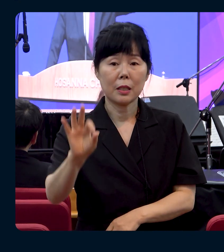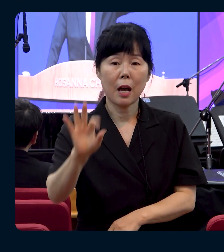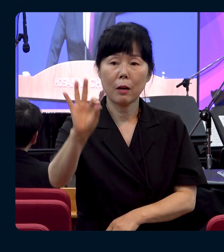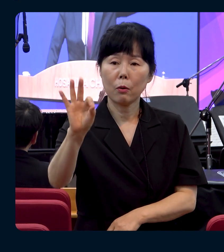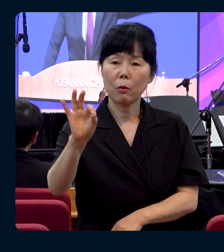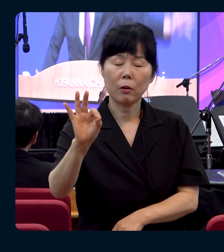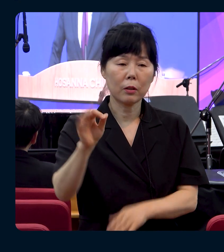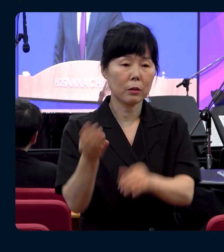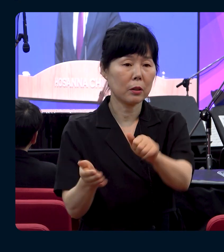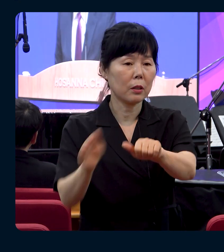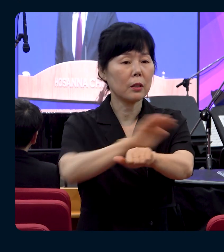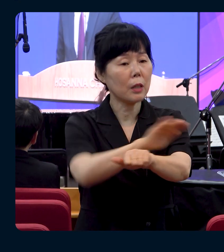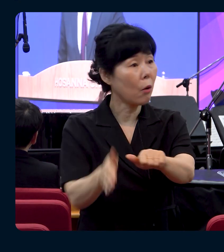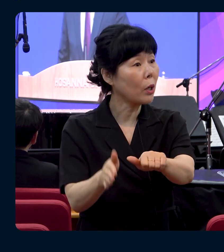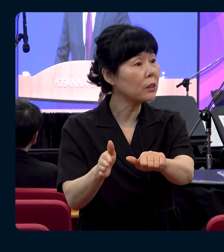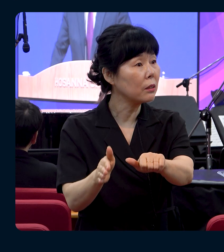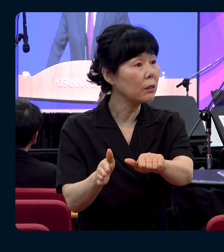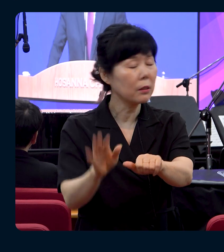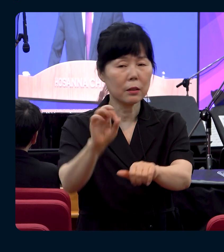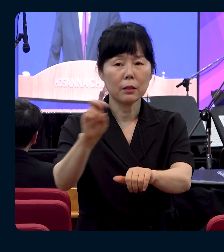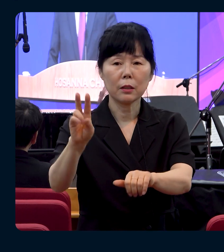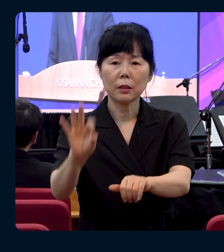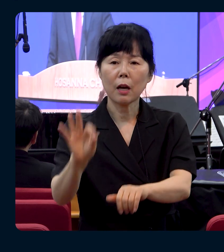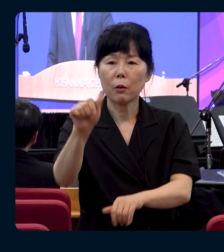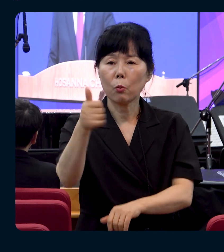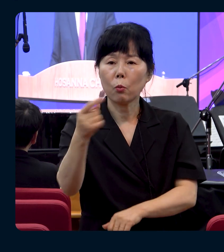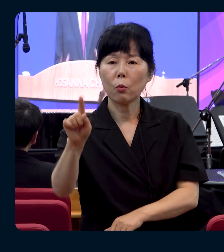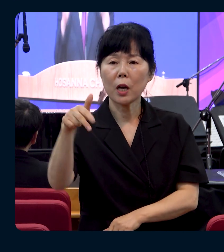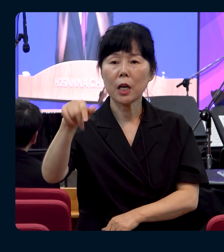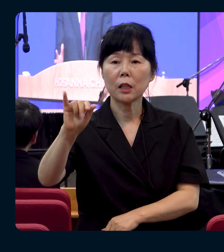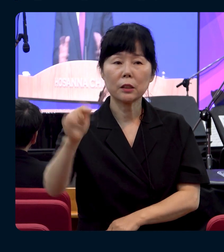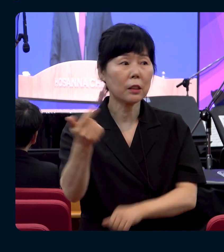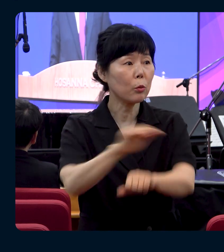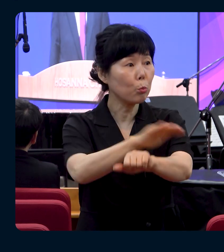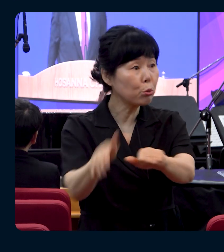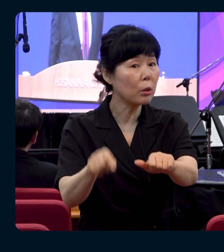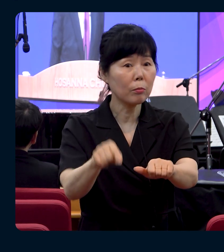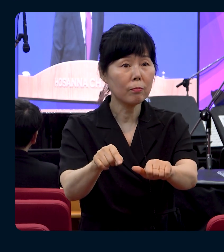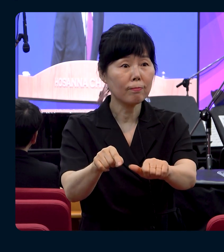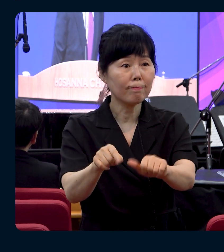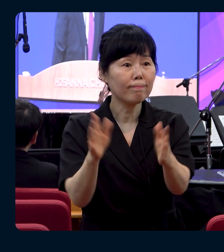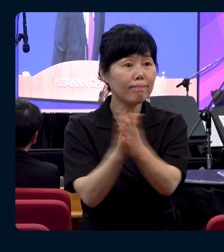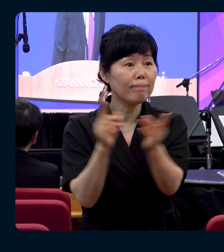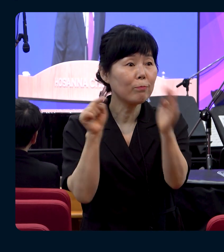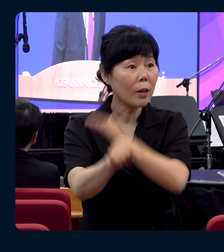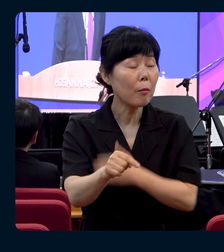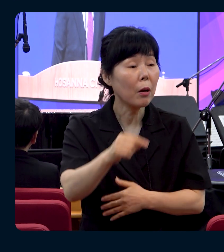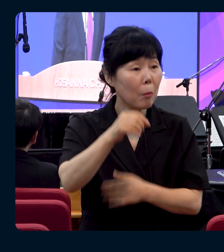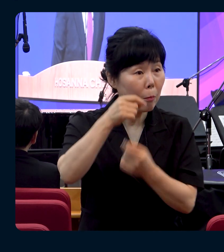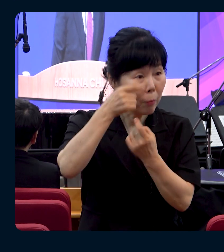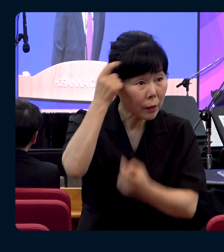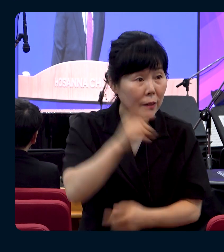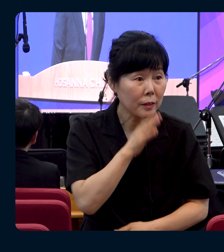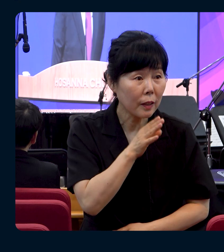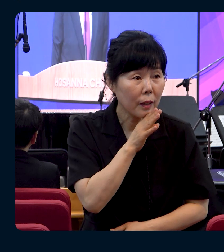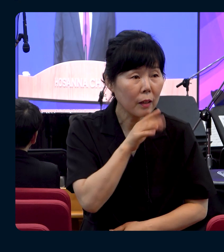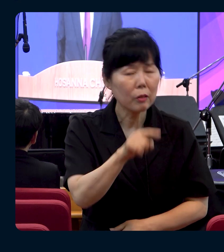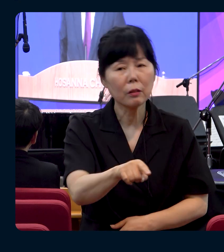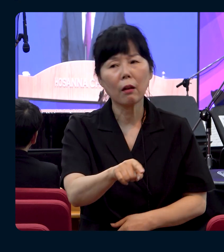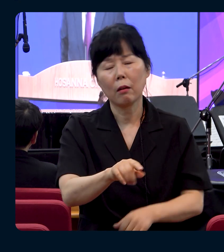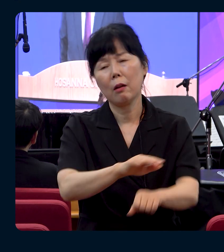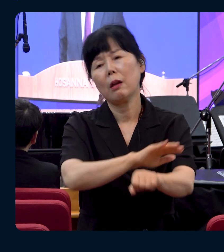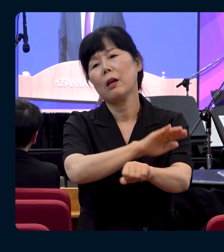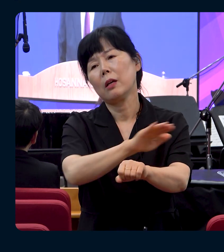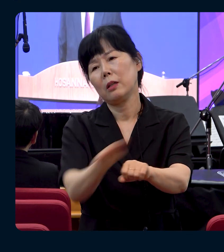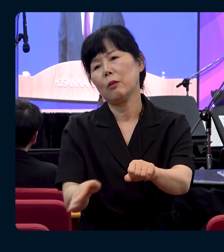가보세요. 이름도 없는 무덤이 얼마나 많은지. 그들 때문에 이 나라가 이루어진 거예요. 근데 여러분